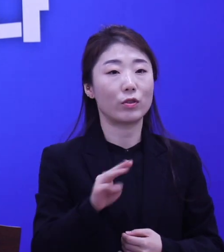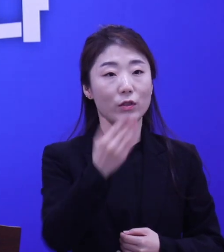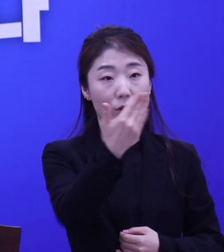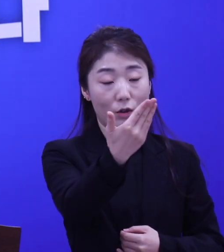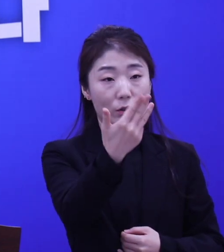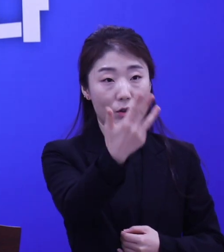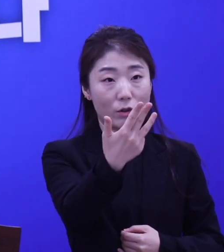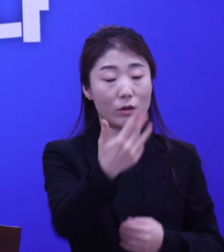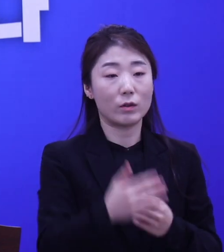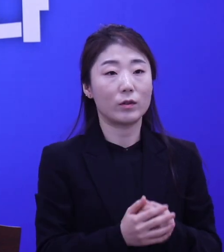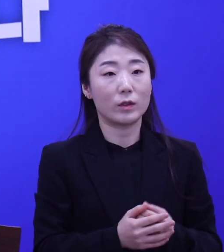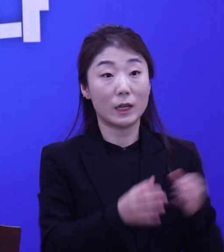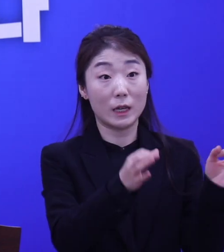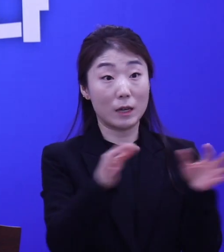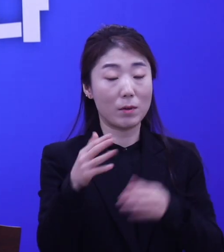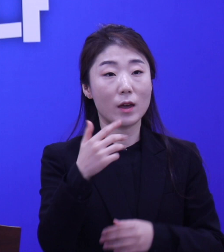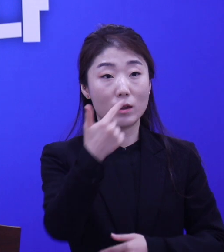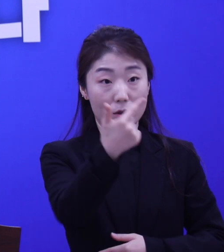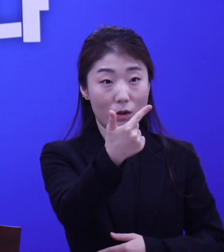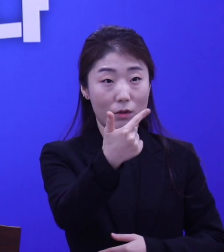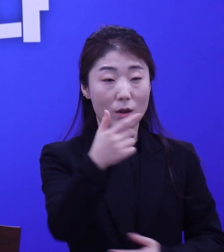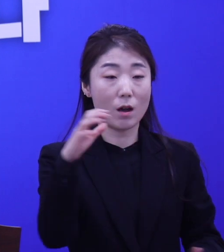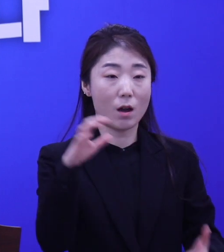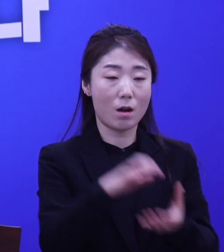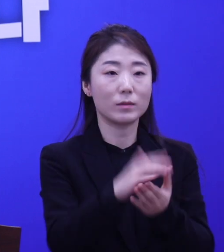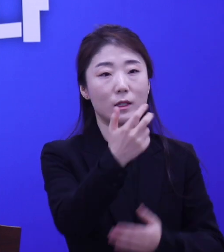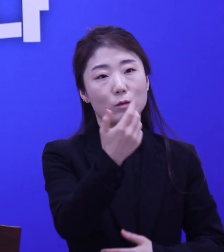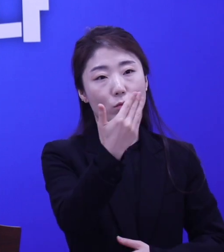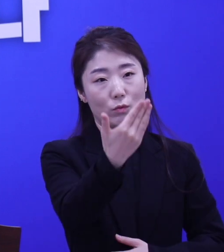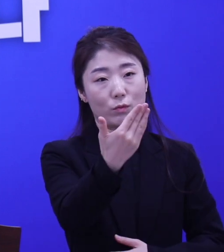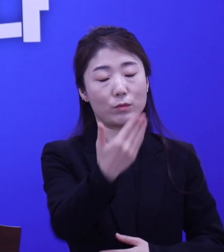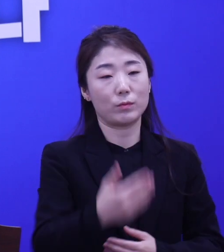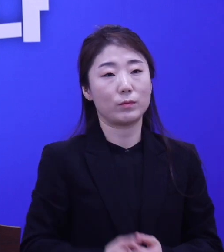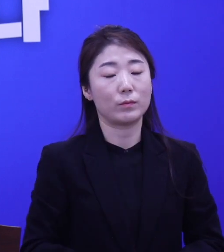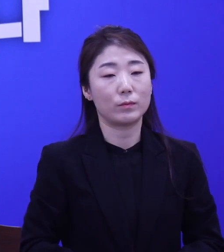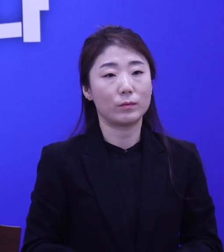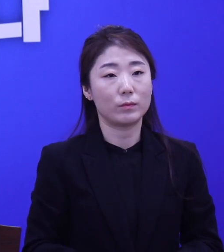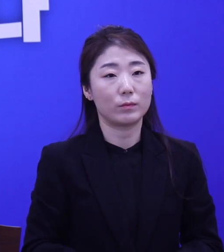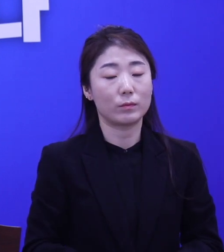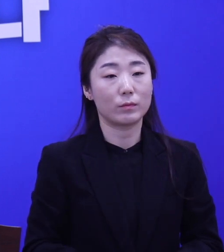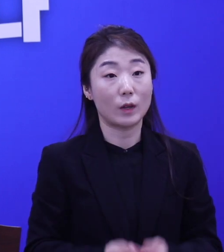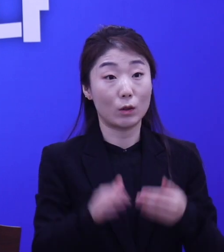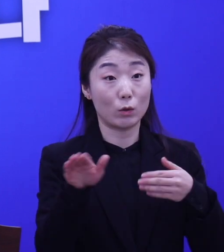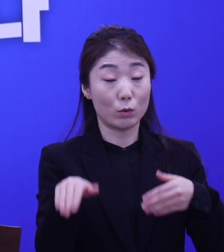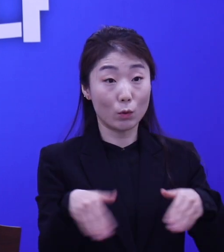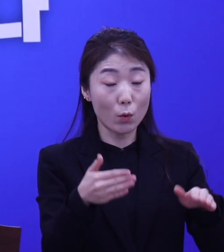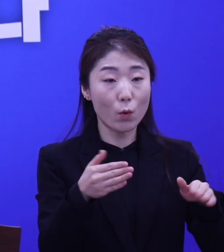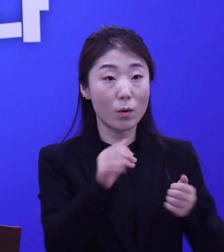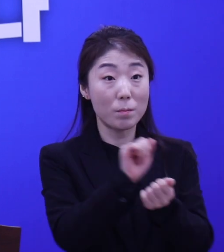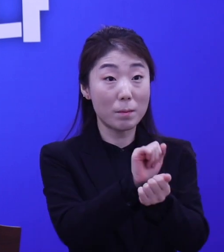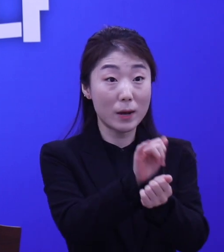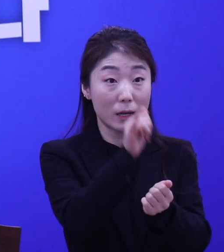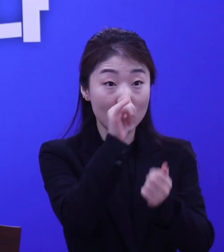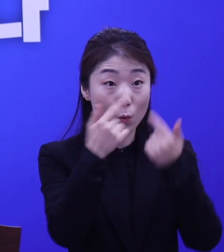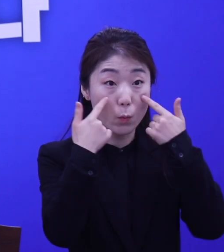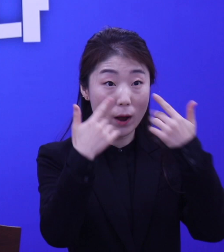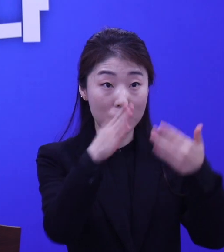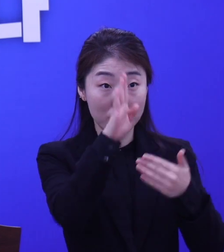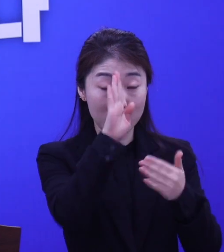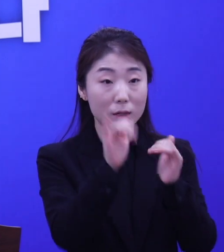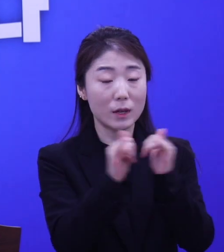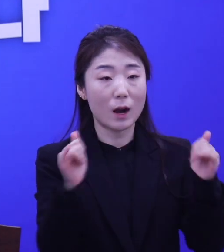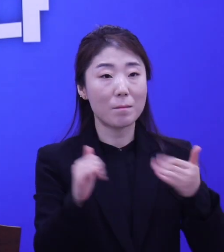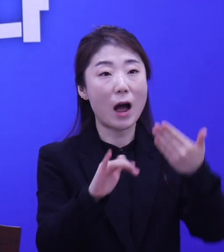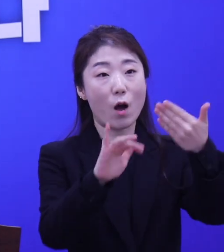김해 6명 등 총 79명입니다. 도내 확진자 79명 중